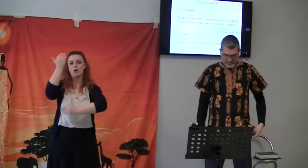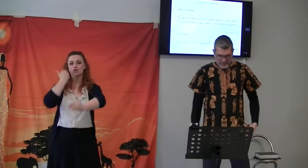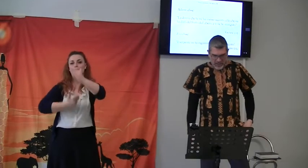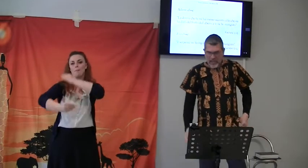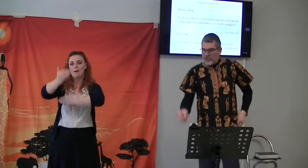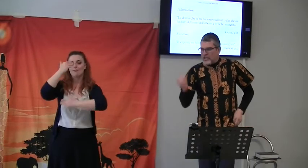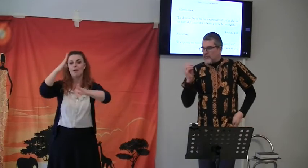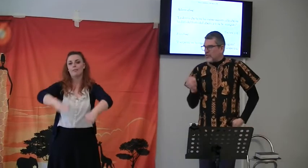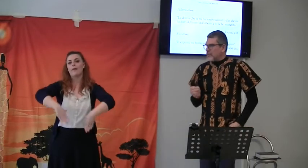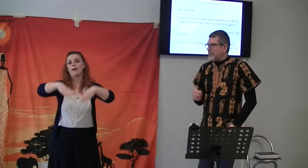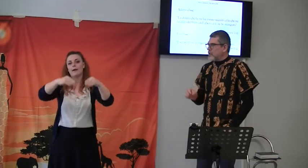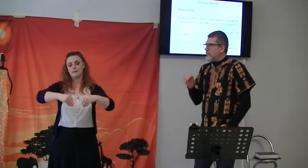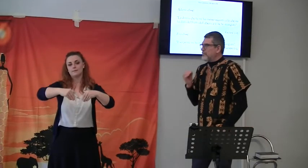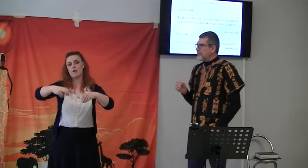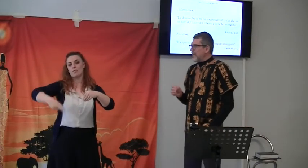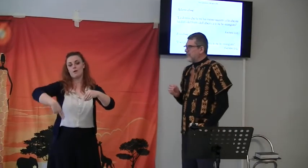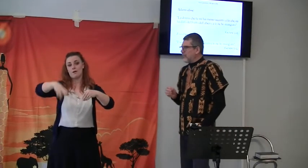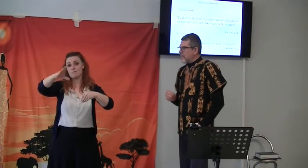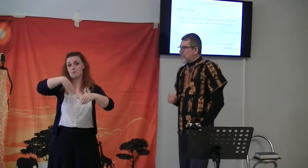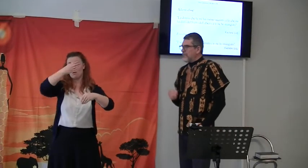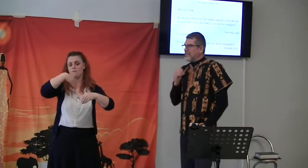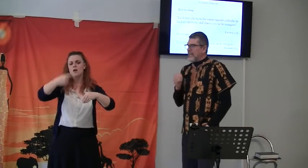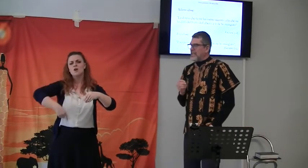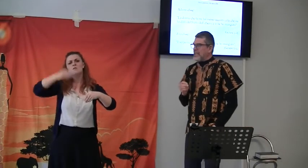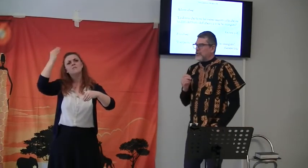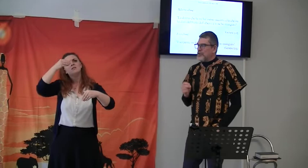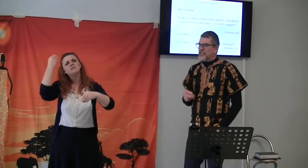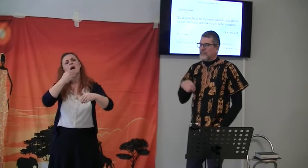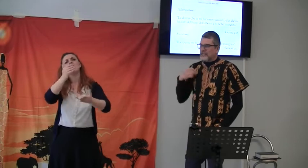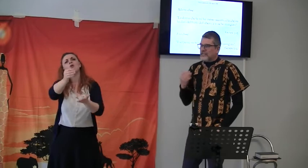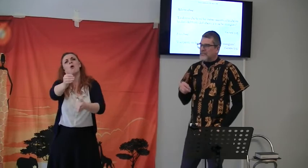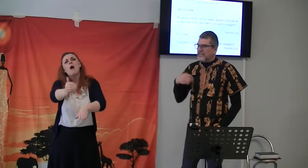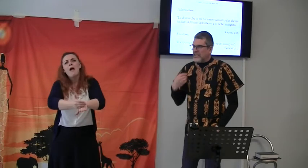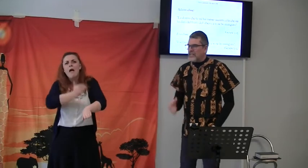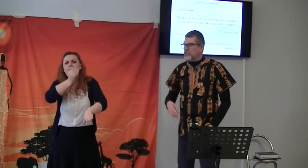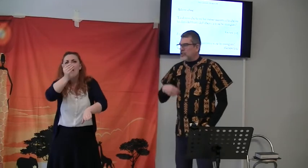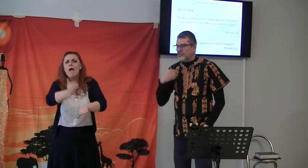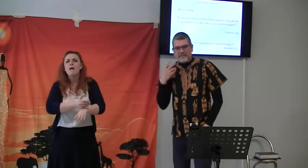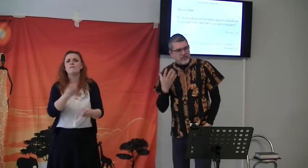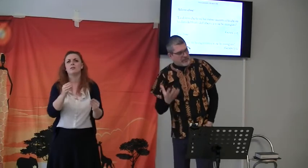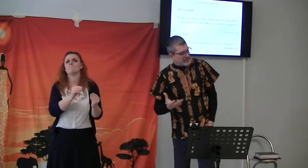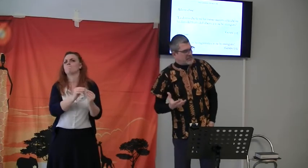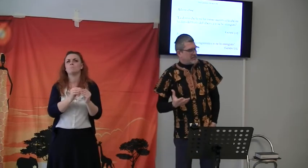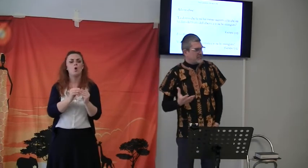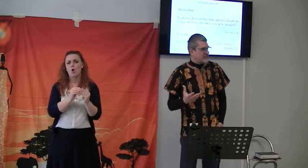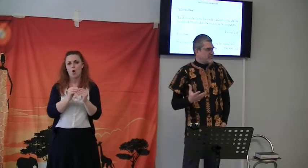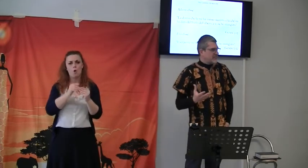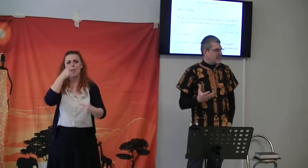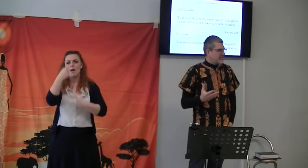Eva. Allora io mi sono chiesto: come possiamo evitare che noi di lamentarci